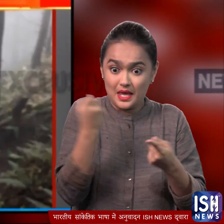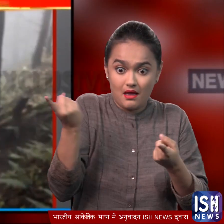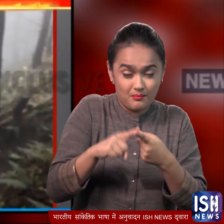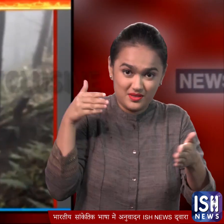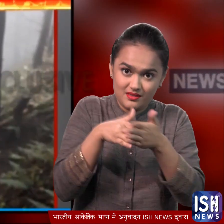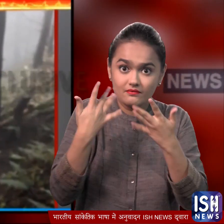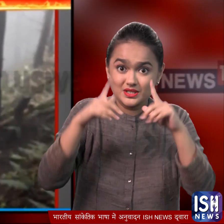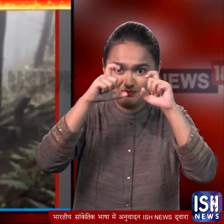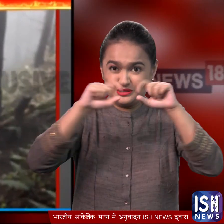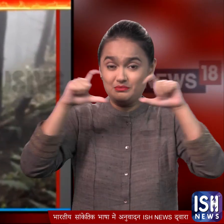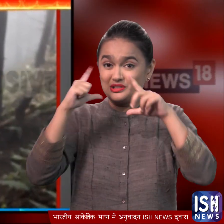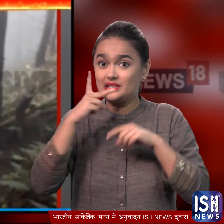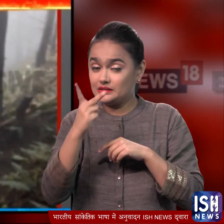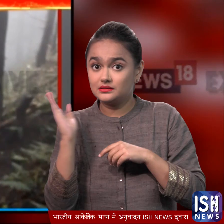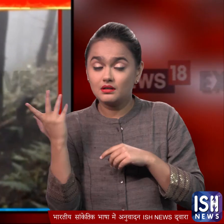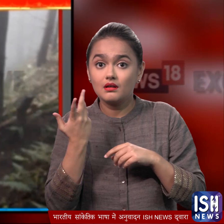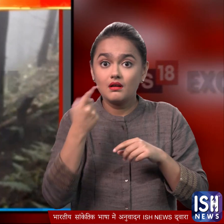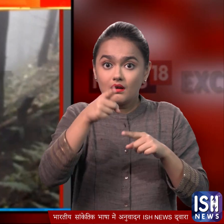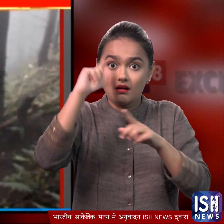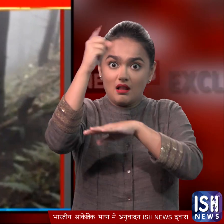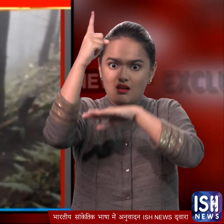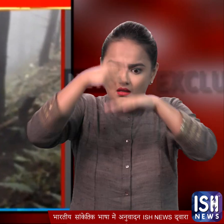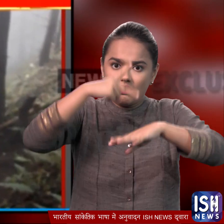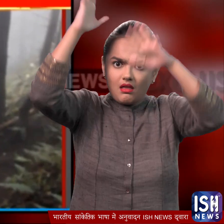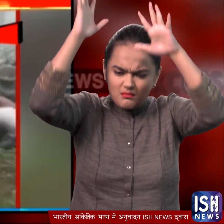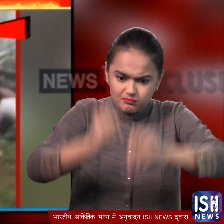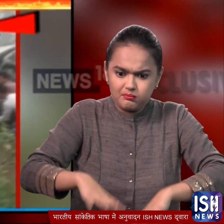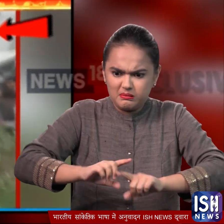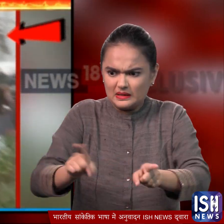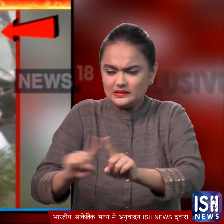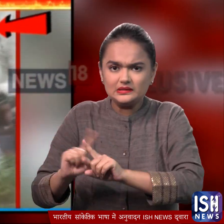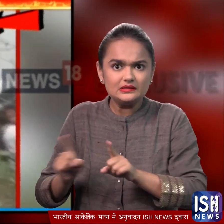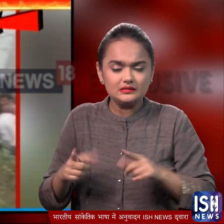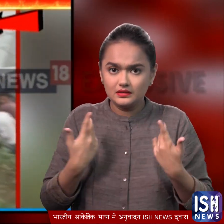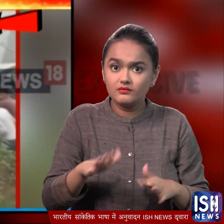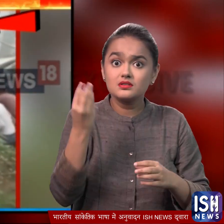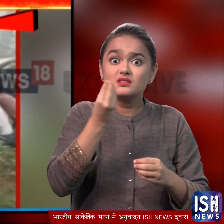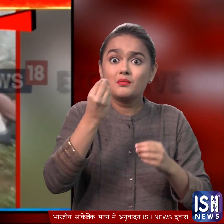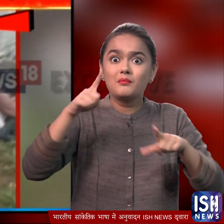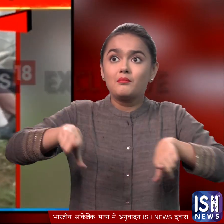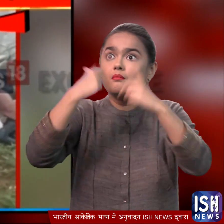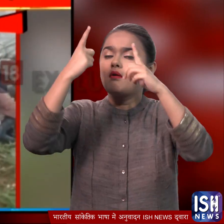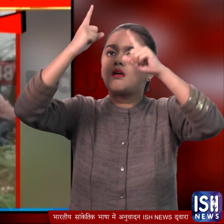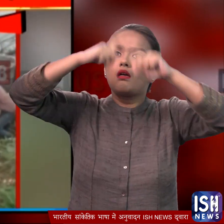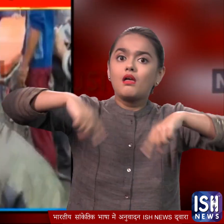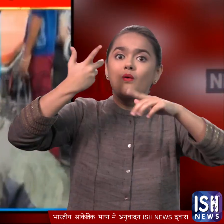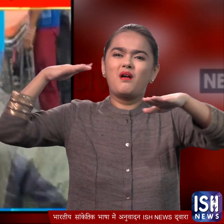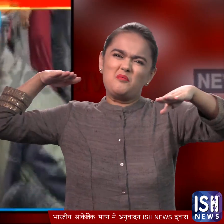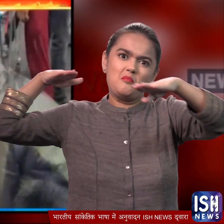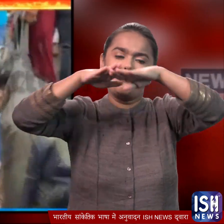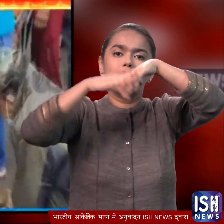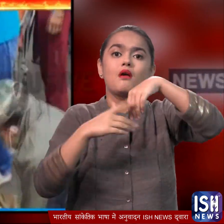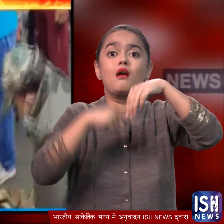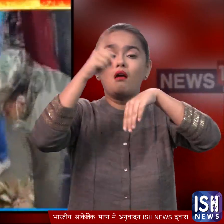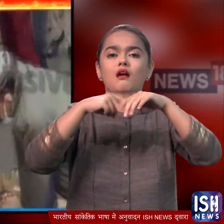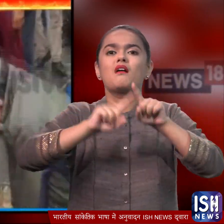हादसे के बाद की जो तस्वीरें सामने आई उनमें हेलीकॉप्टर का मलबा जमीन पर बिखरा दिखा, जबकि हेलीकॉप्टर से टकराने के कारण कुछ पेड़ टूटे नजर आए। इस हादसे